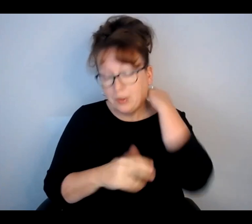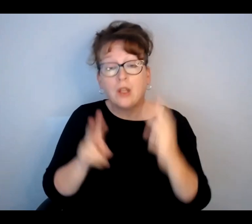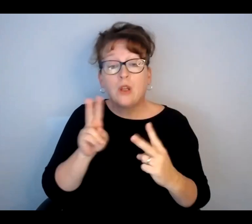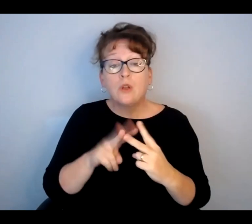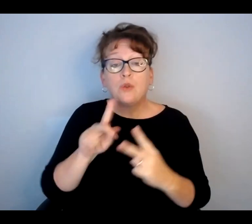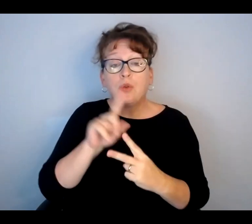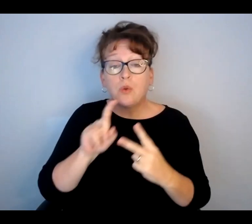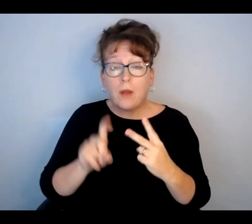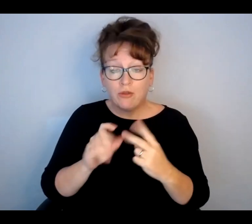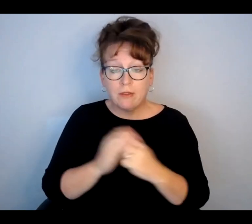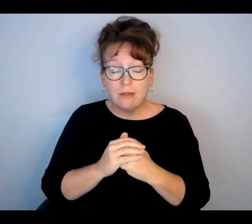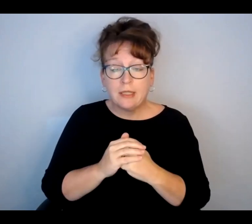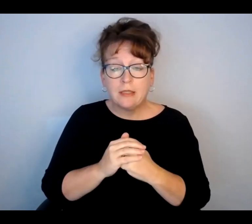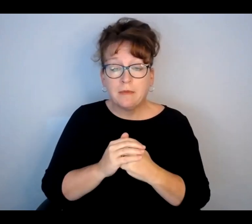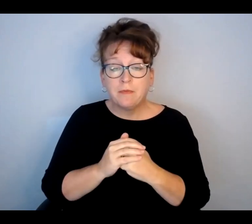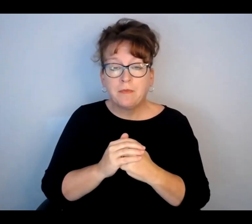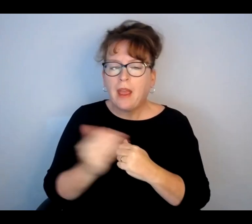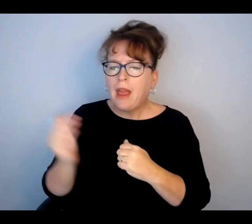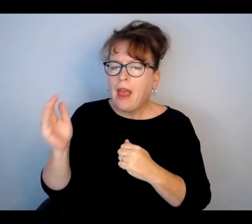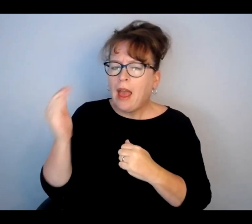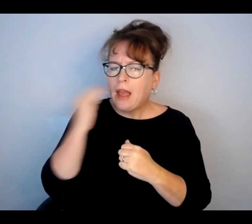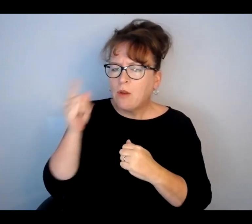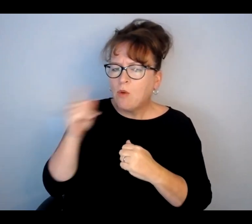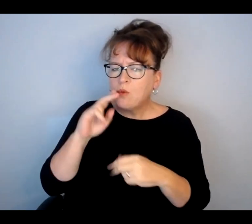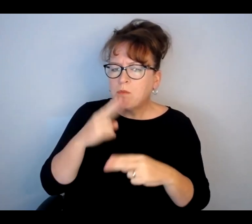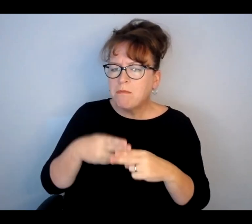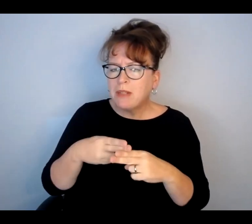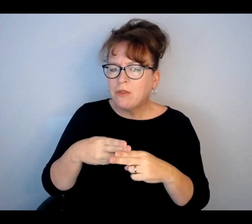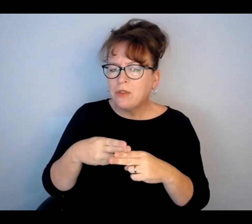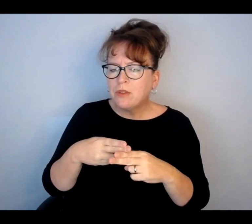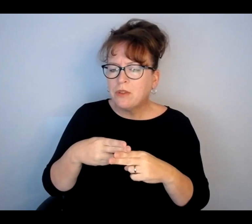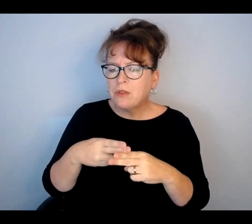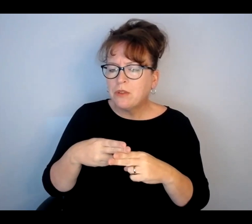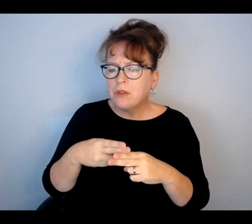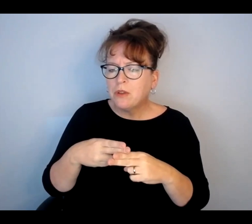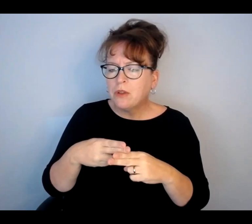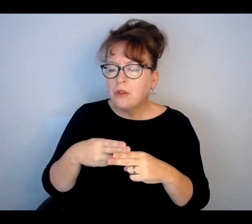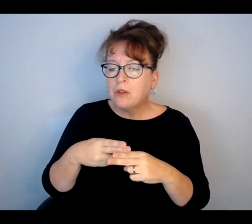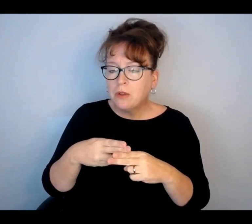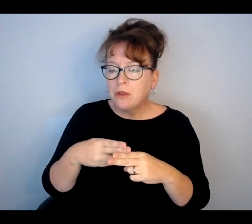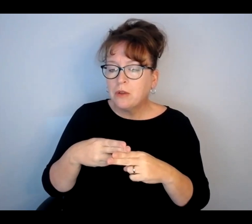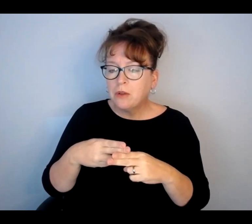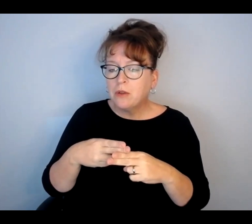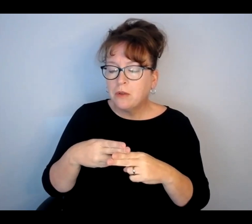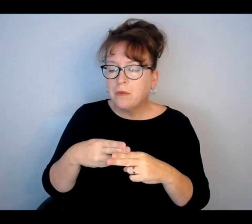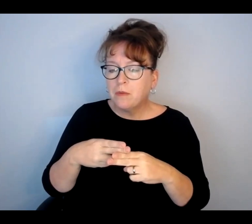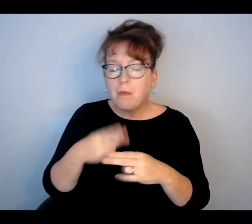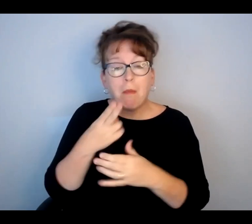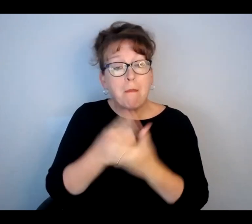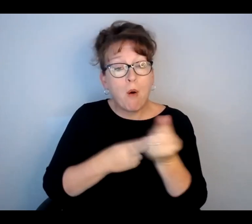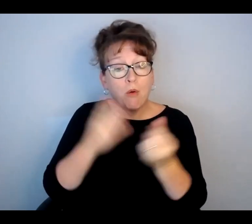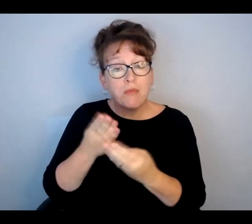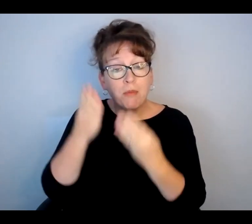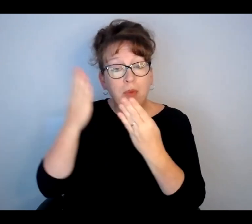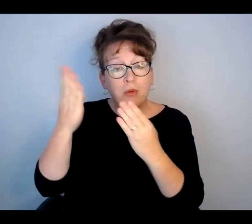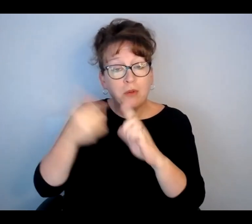dos preguntas una hubo una mención sobre las dos propuestas